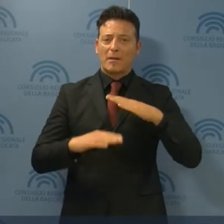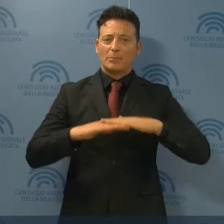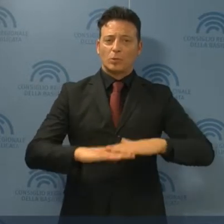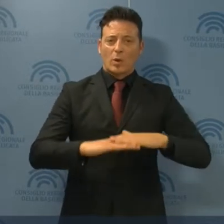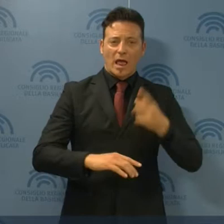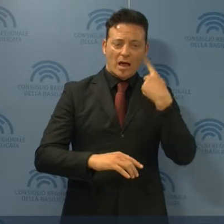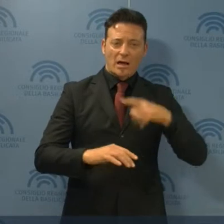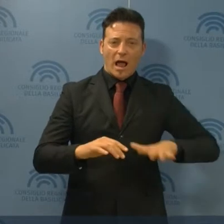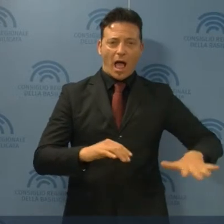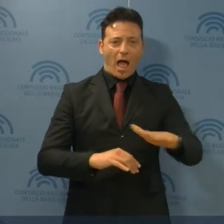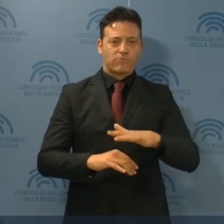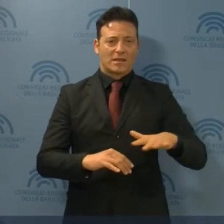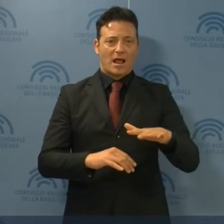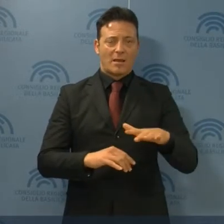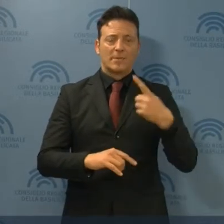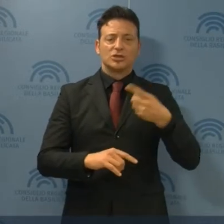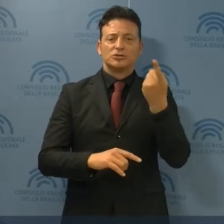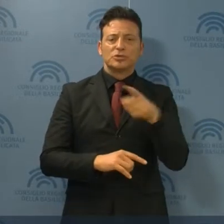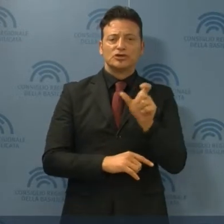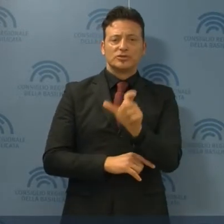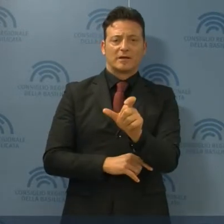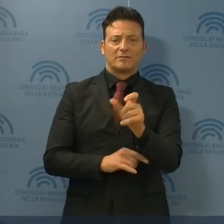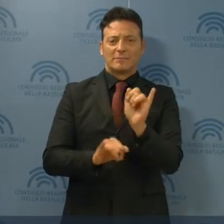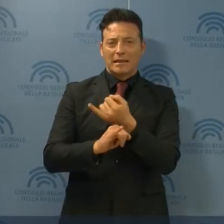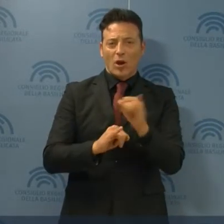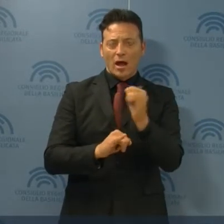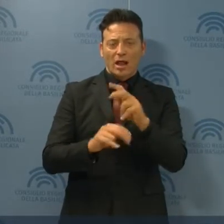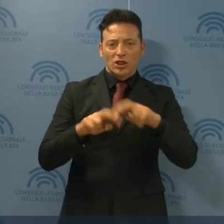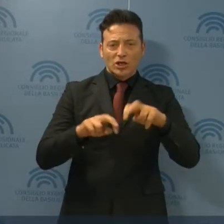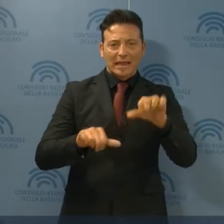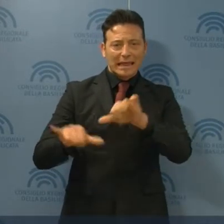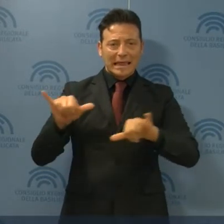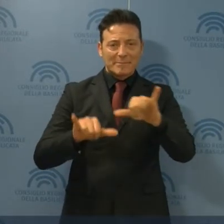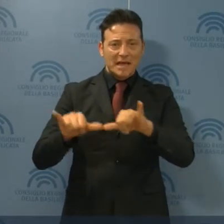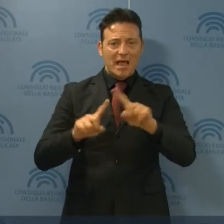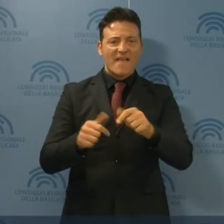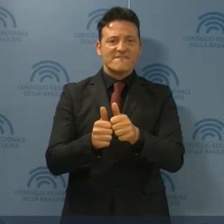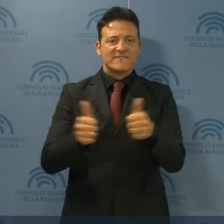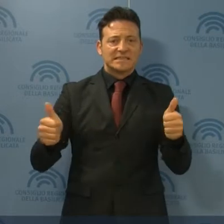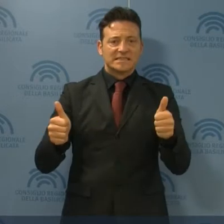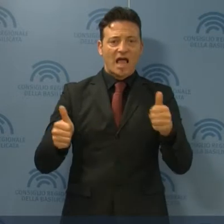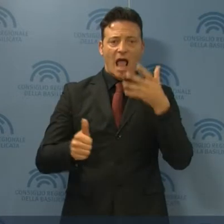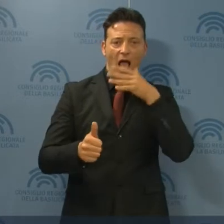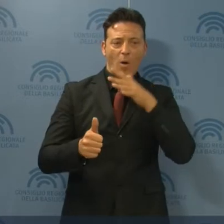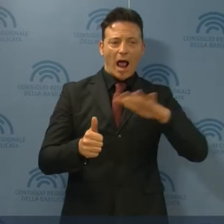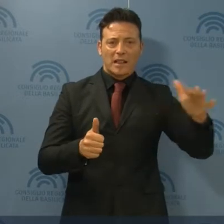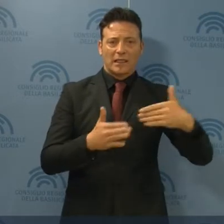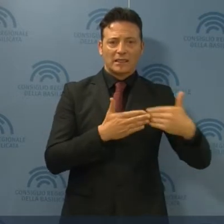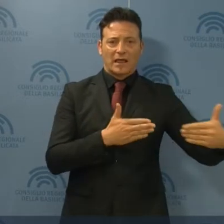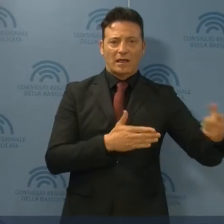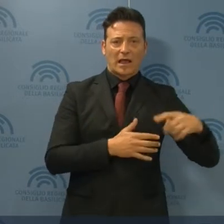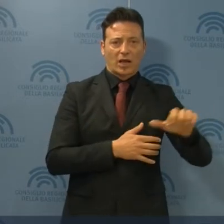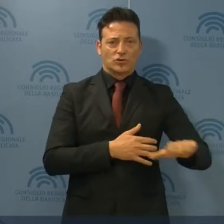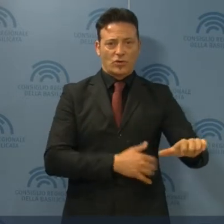ricerca ambientale anche per specifiche e dettagliate indagini chimiche e fisiche delle acque degli altri in basi della